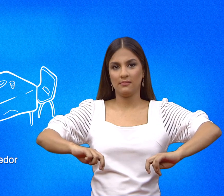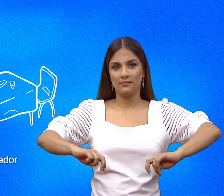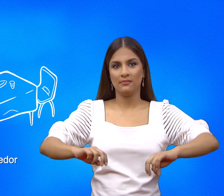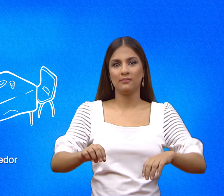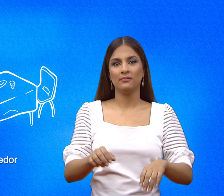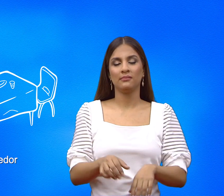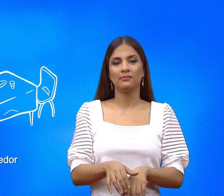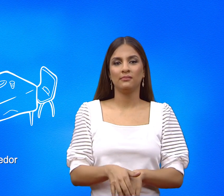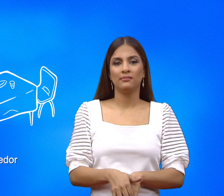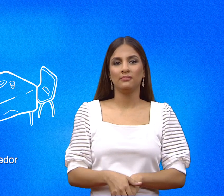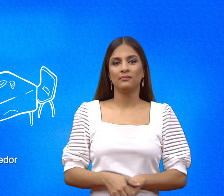el comedor